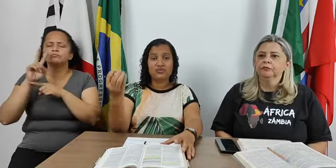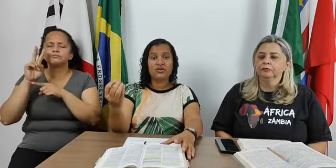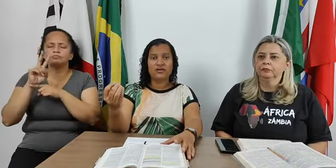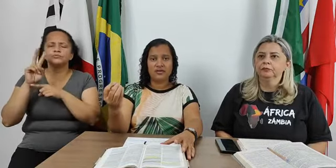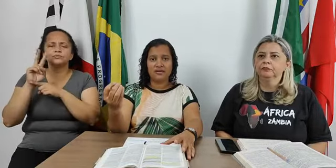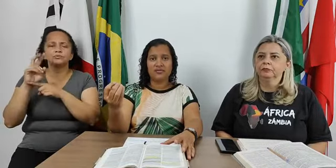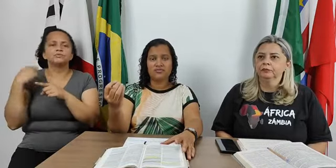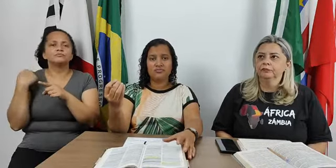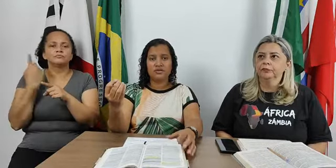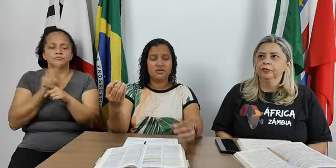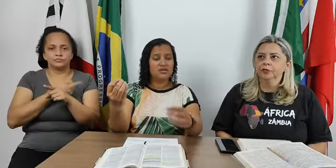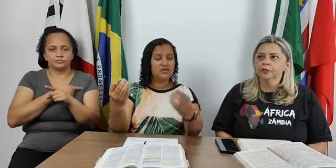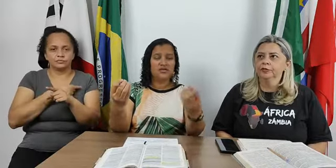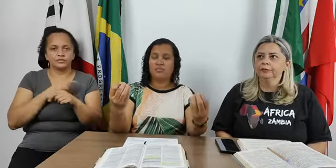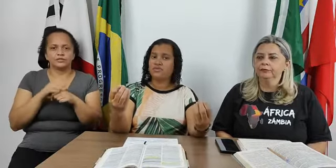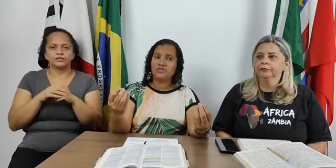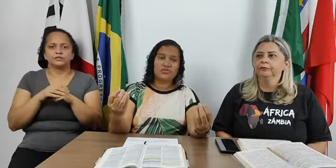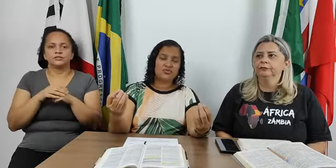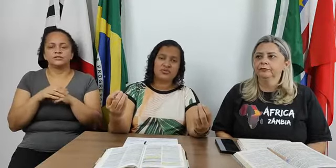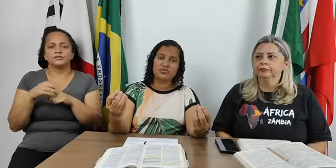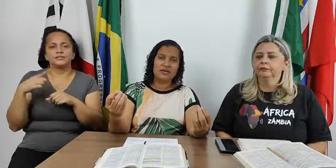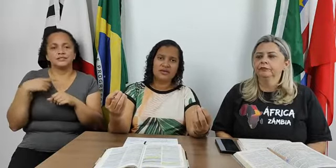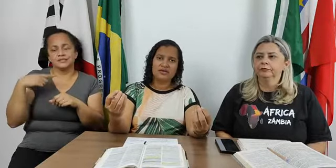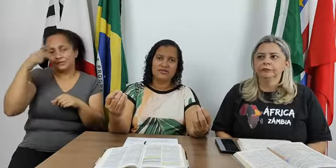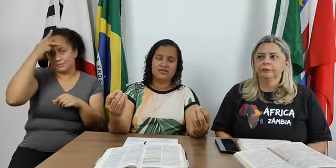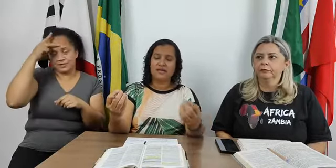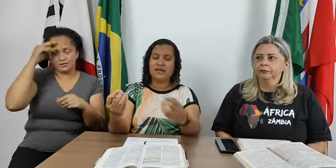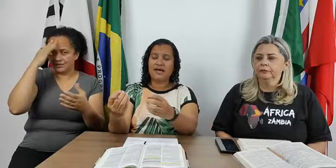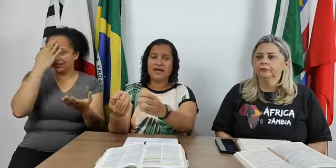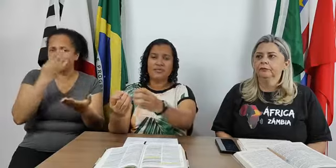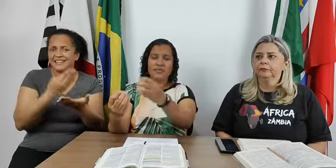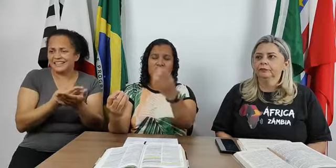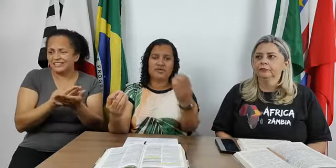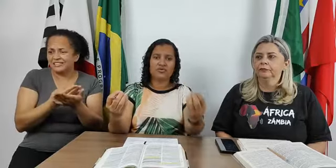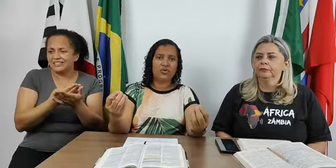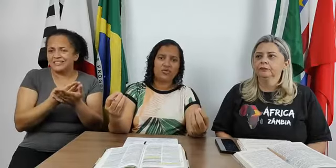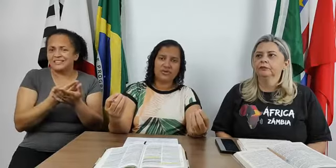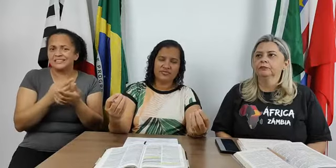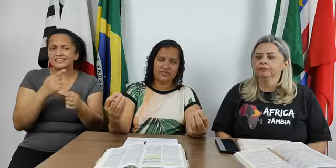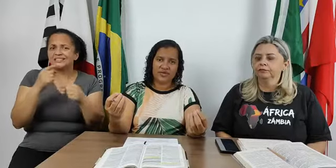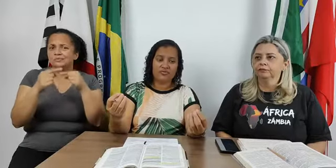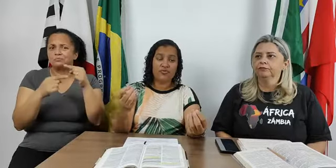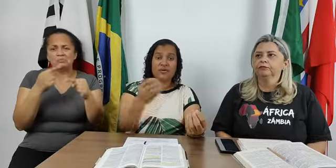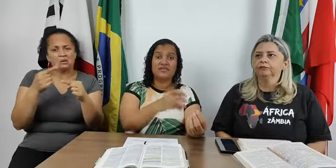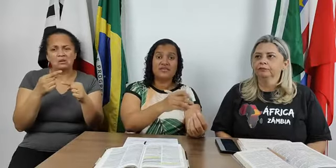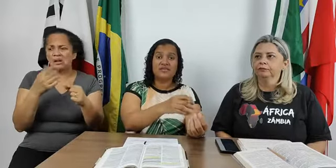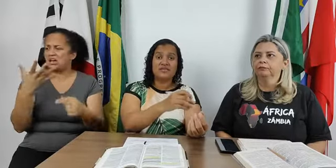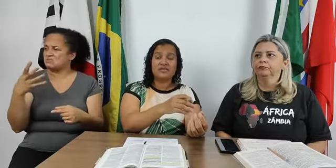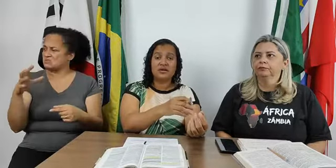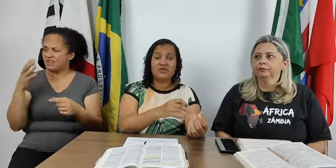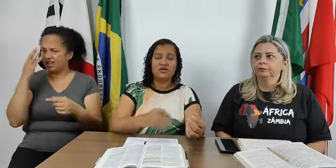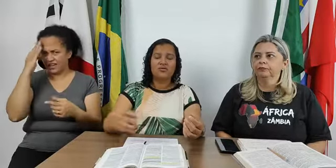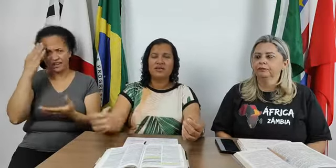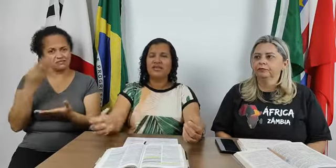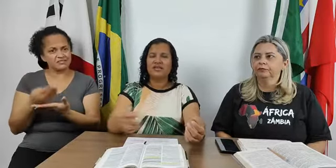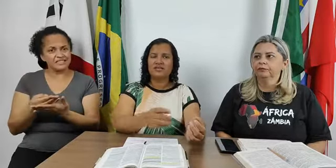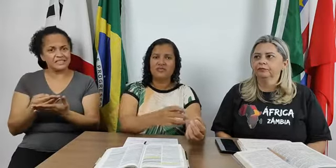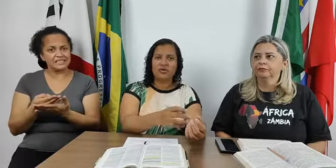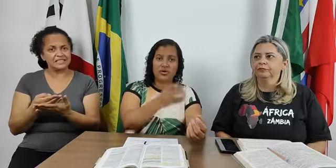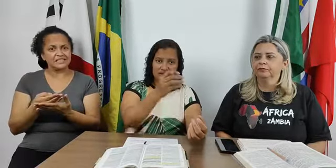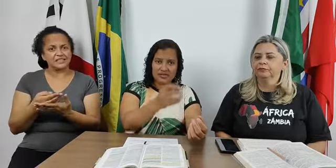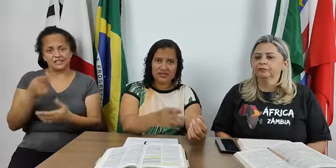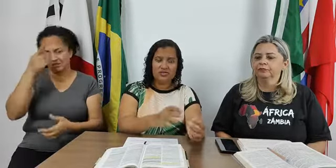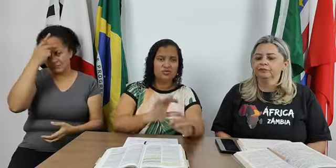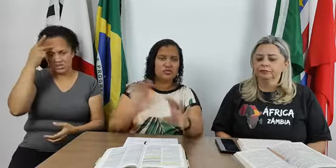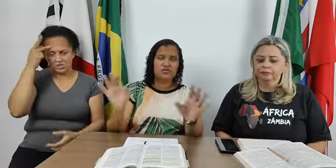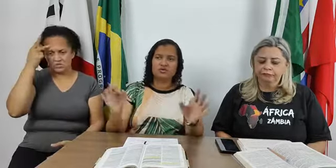aquele que um dia creu e depois decidiu não crer. Ele apostatou da fé. Foi uma decisão. Não é que ele